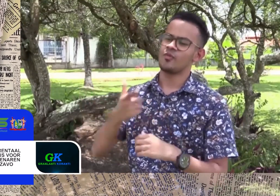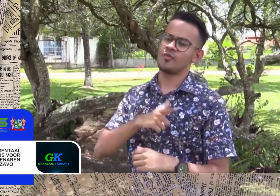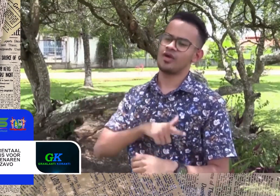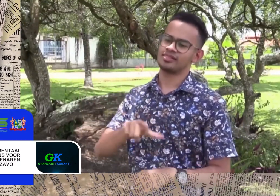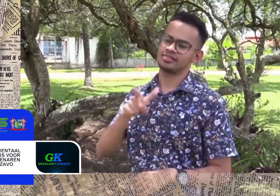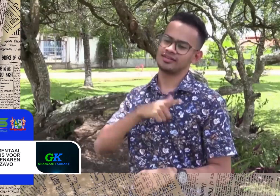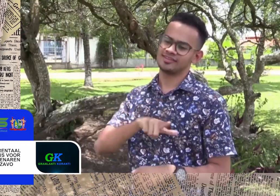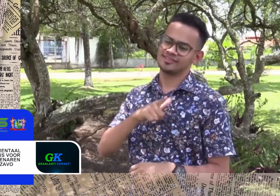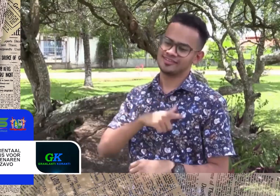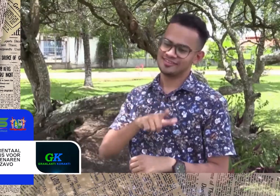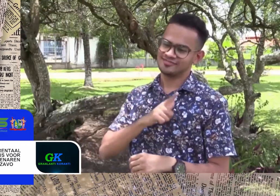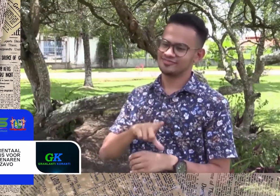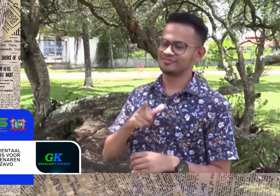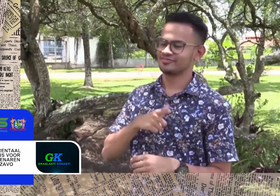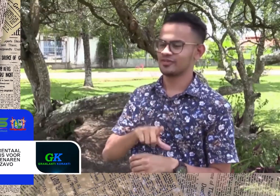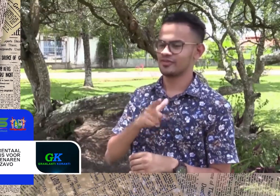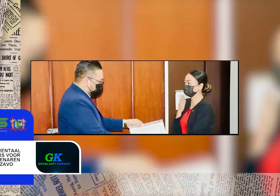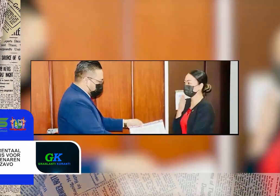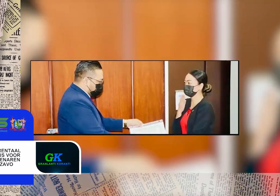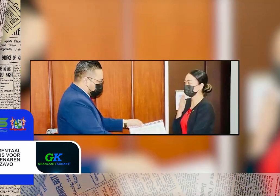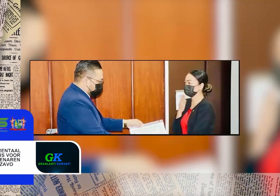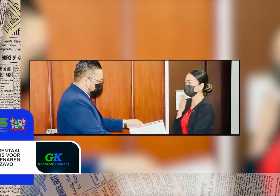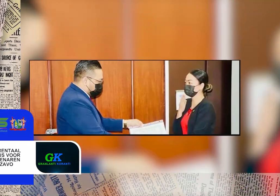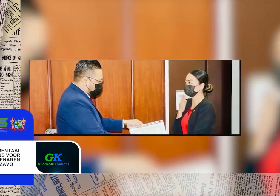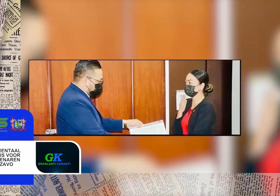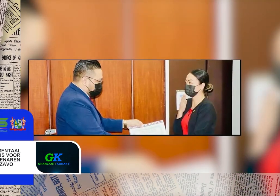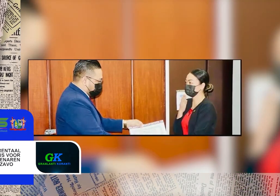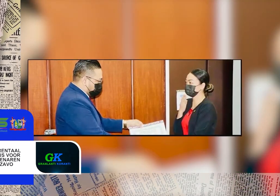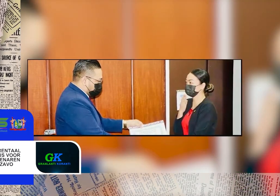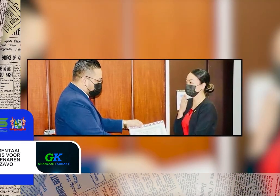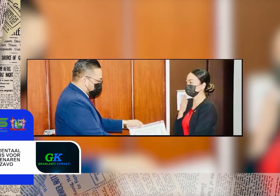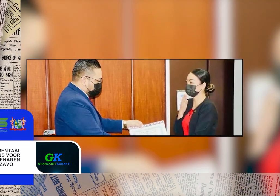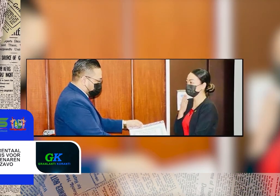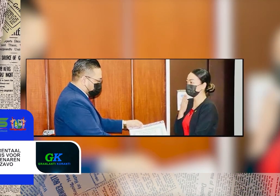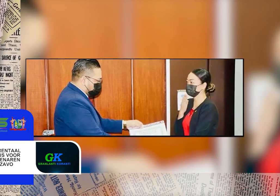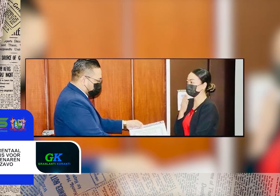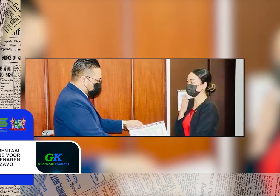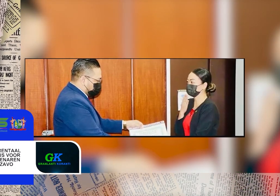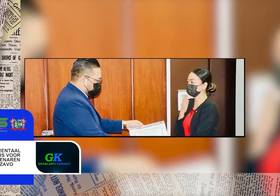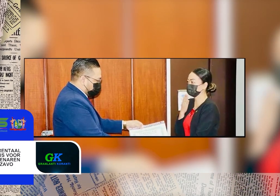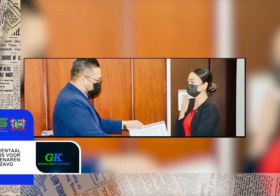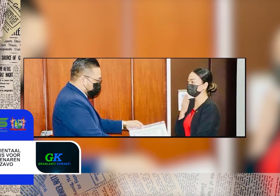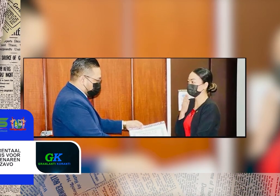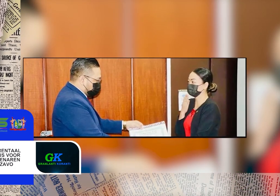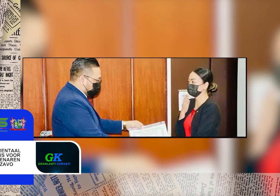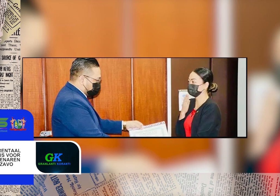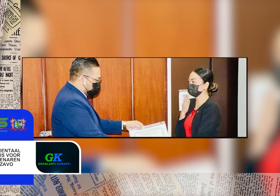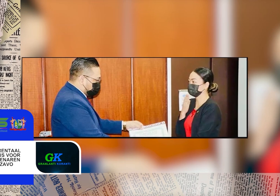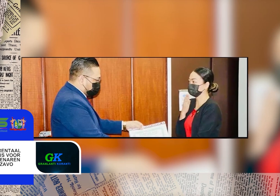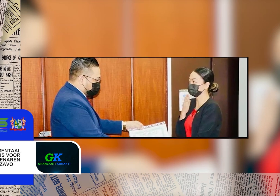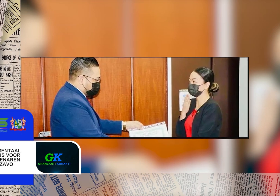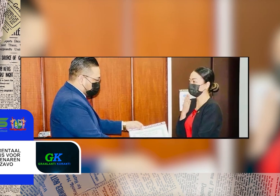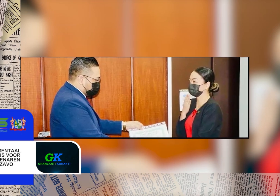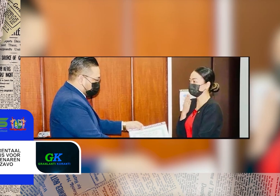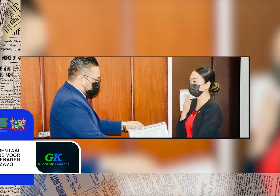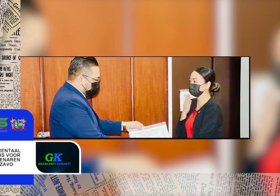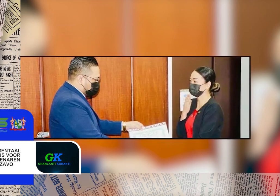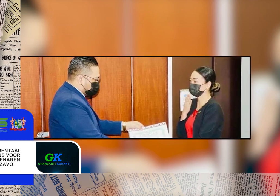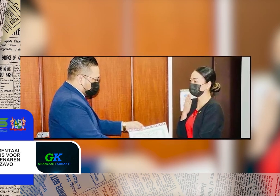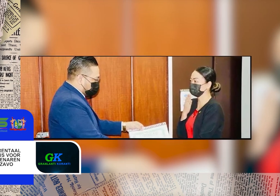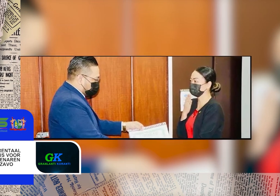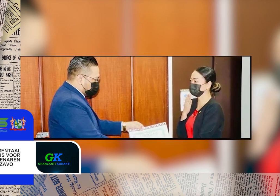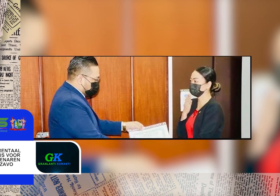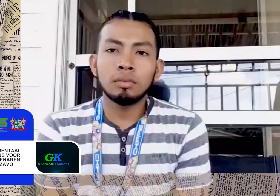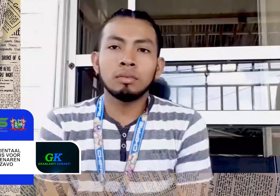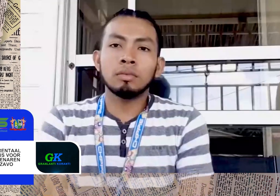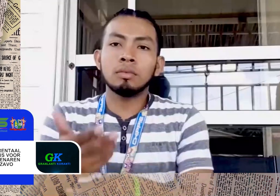de kumutu adimau u di minister uraike teramsaran UNICEF en seka di training aki u soluguta de sembe aki u de